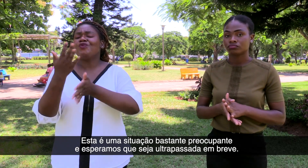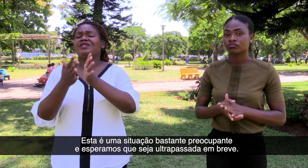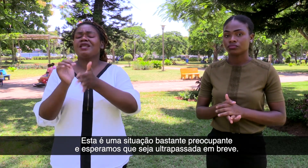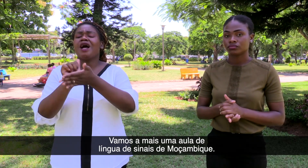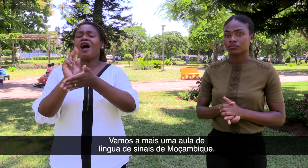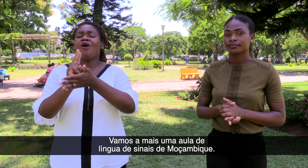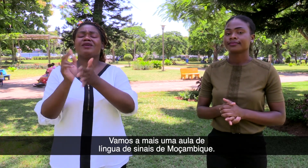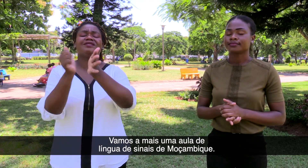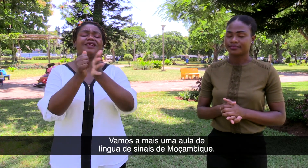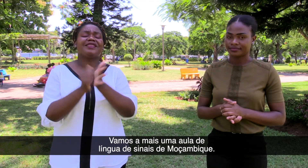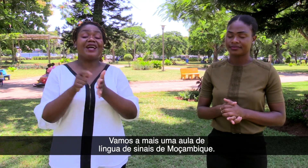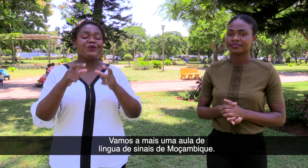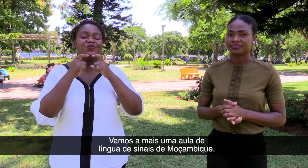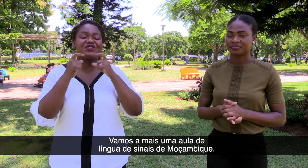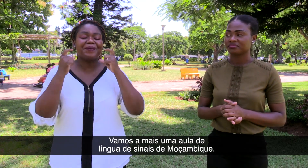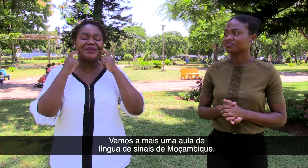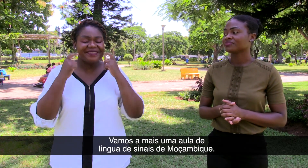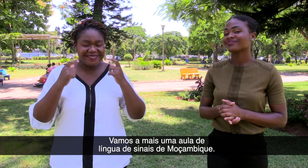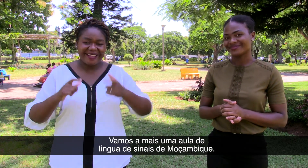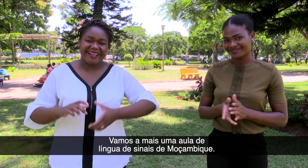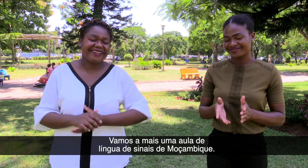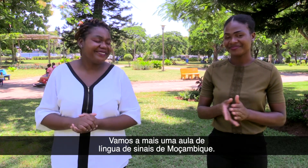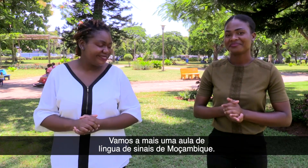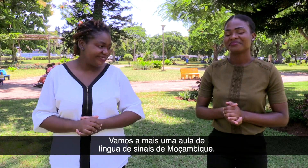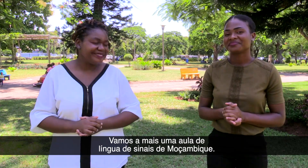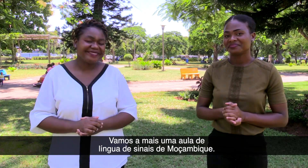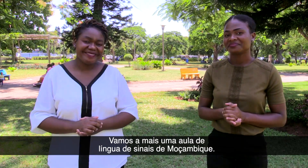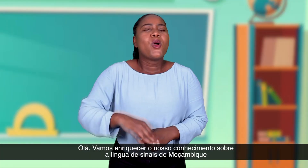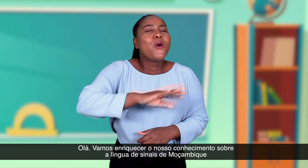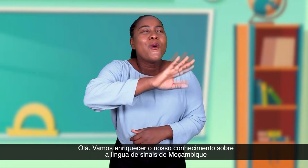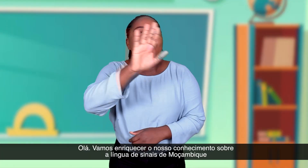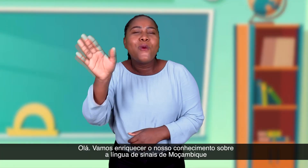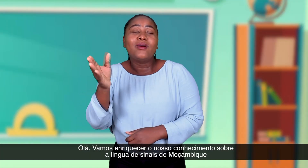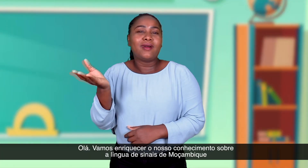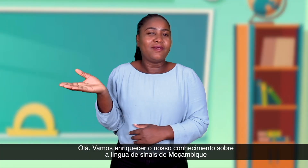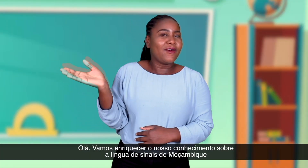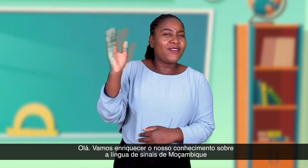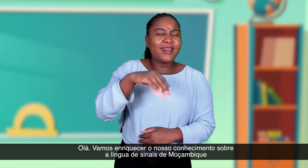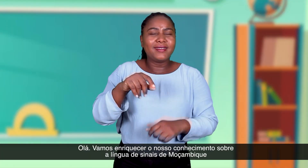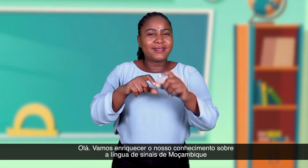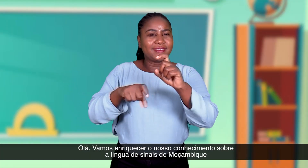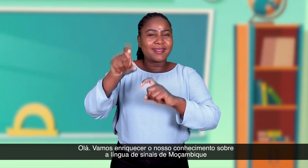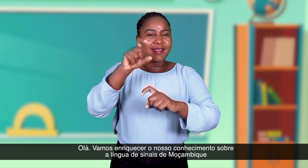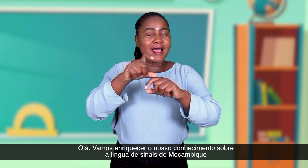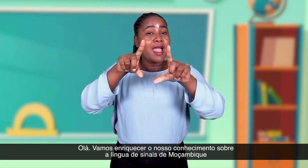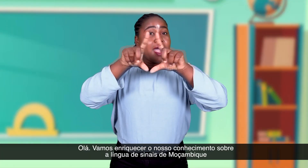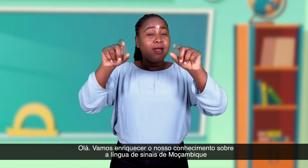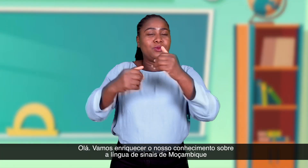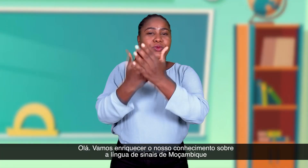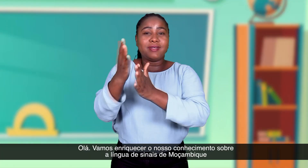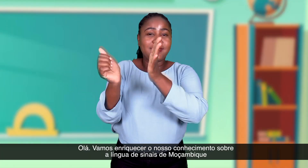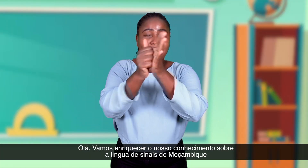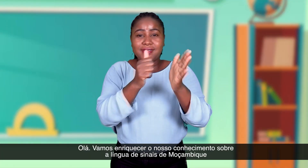breve. Vamos a mais uma aula de língua de sinais de Moçambique. Olá! Vamos enriquecer o